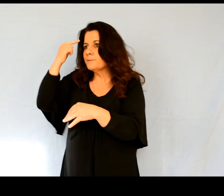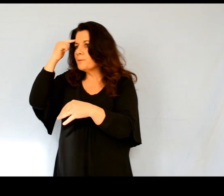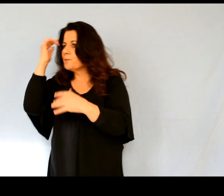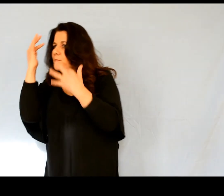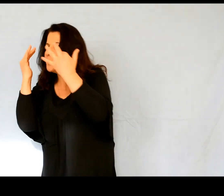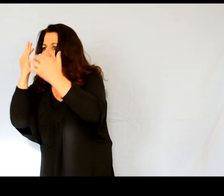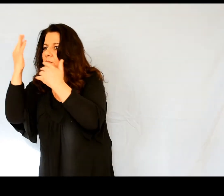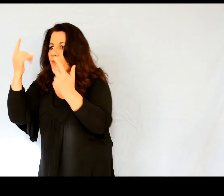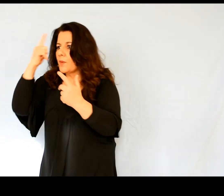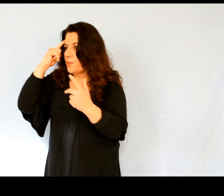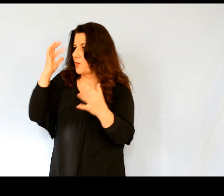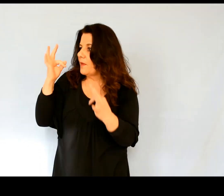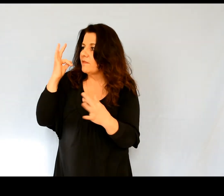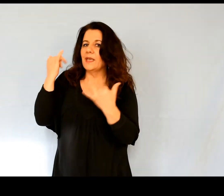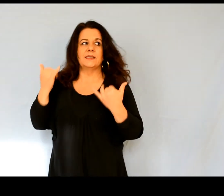mari.